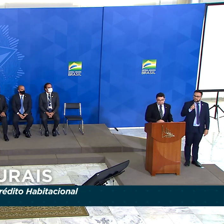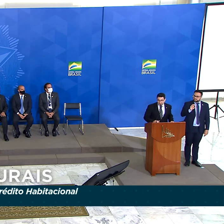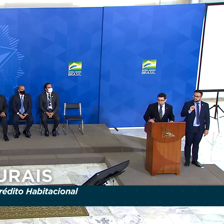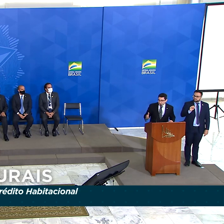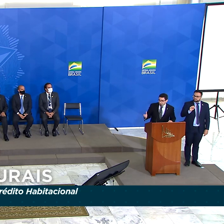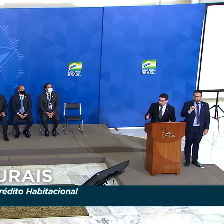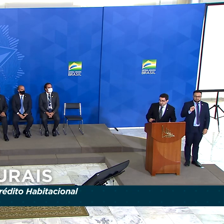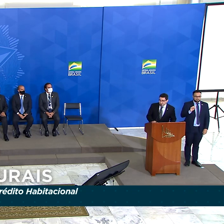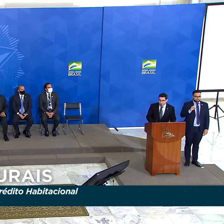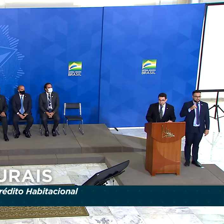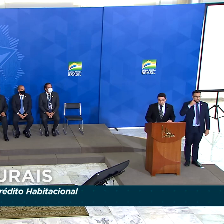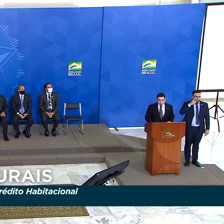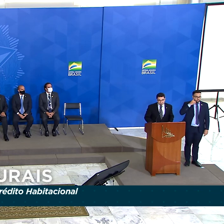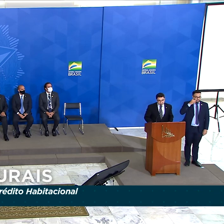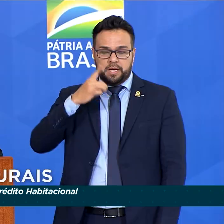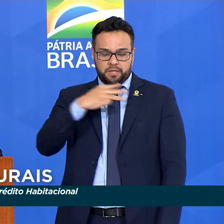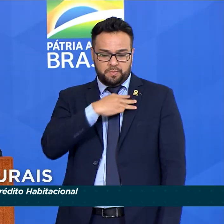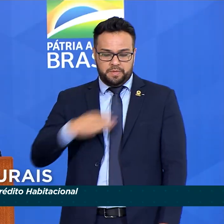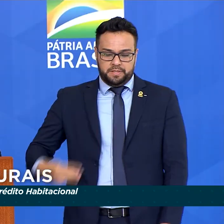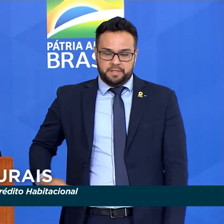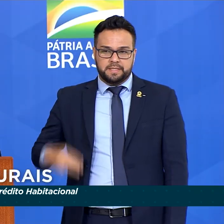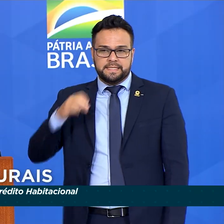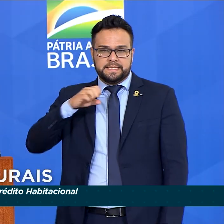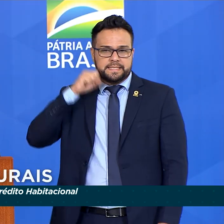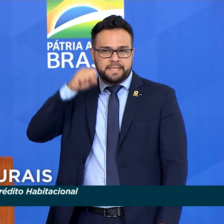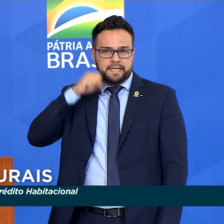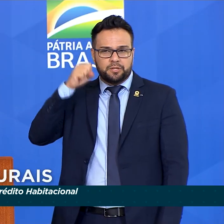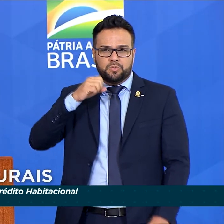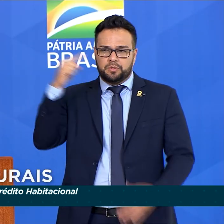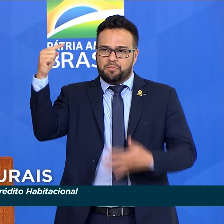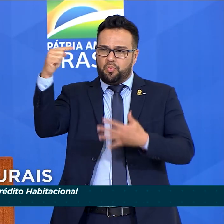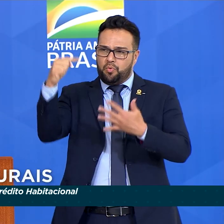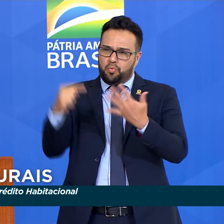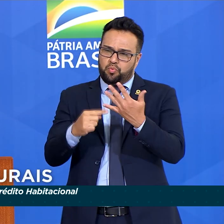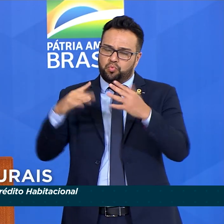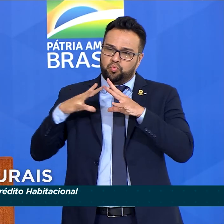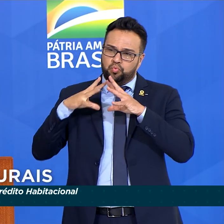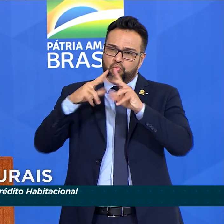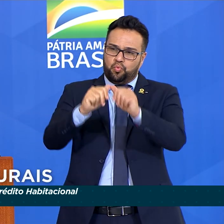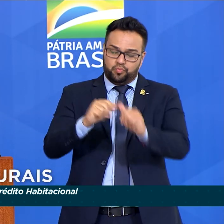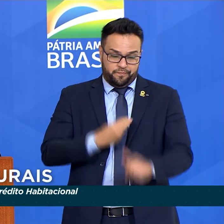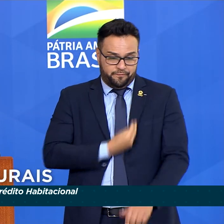senhores deputados, senhores ministros, senhores senadores, senhores parlamentares.